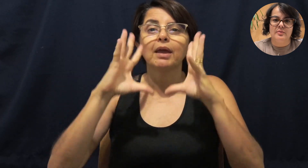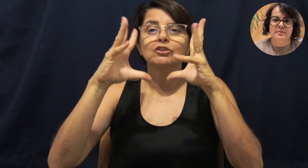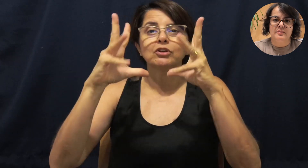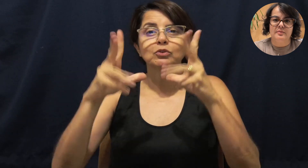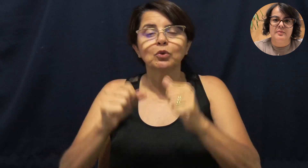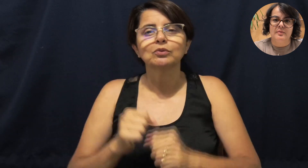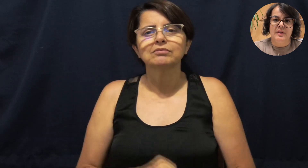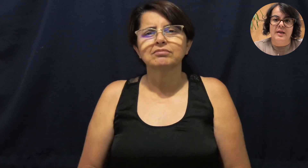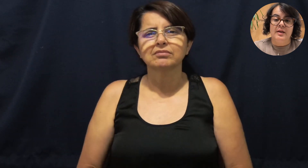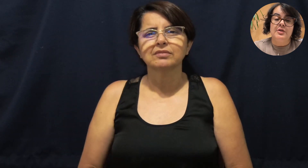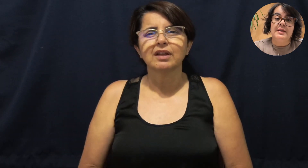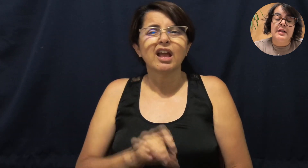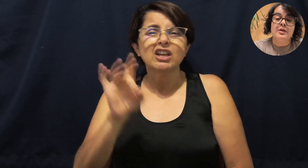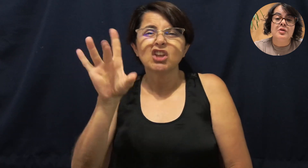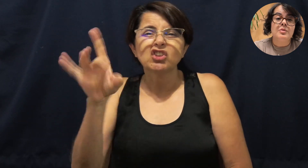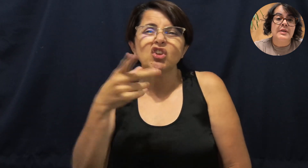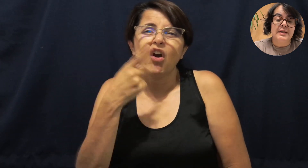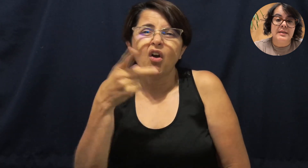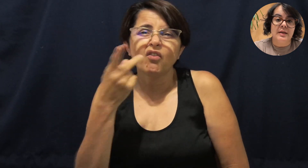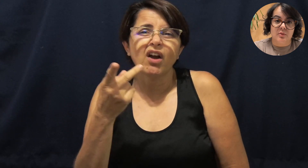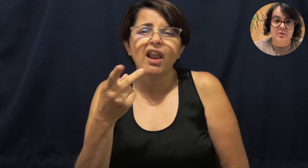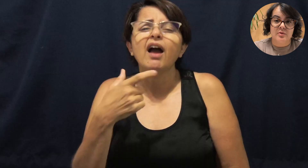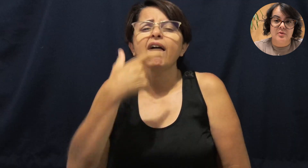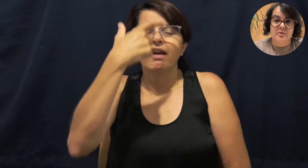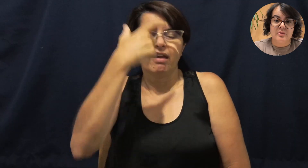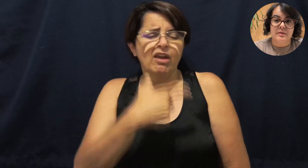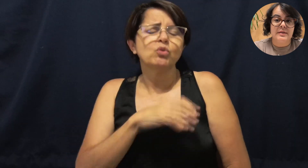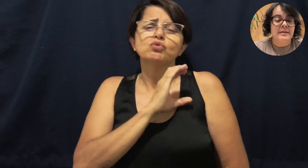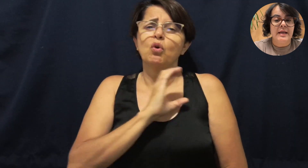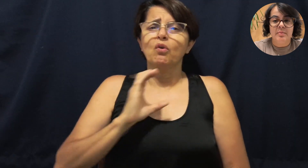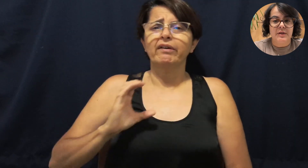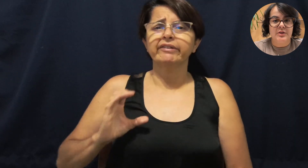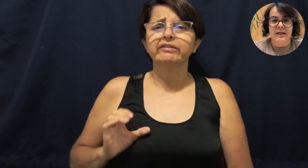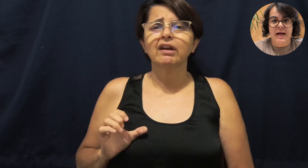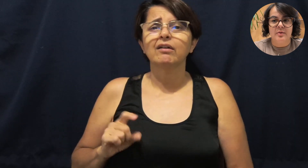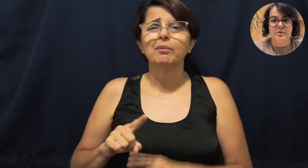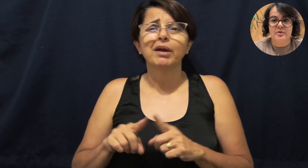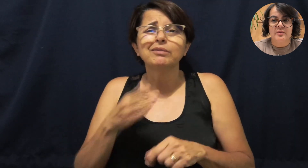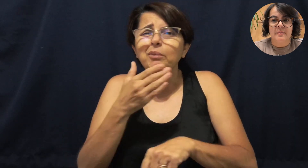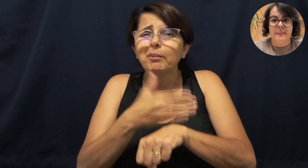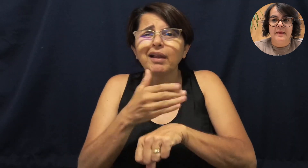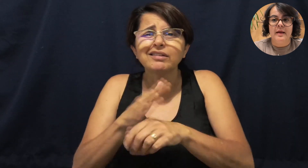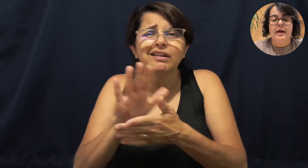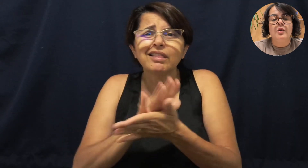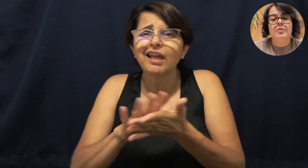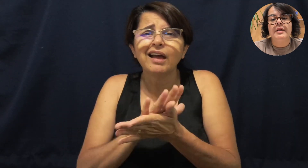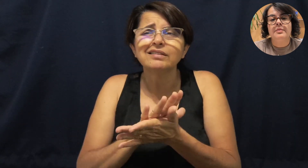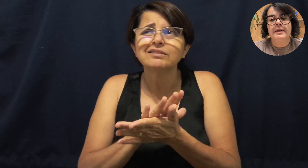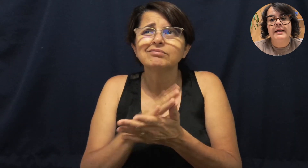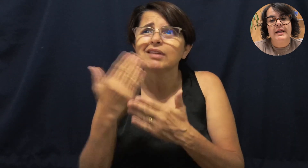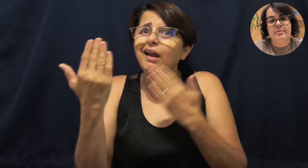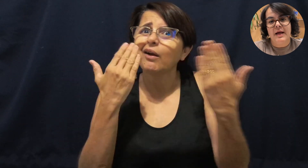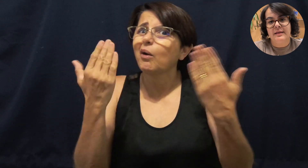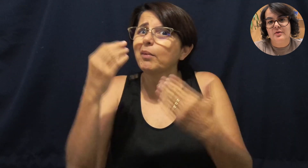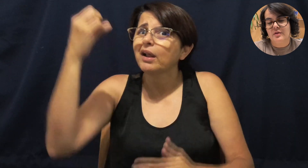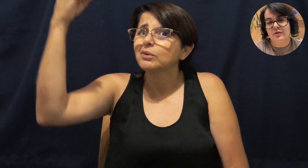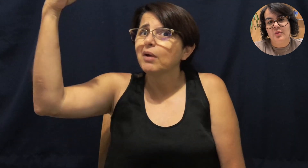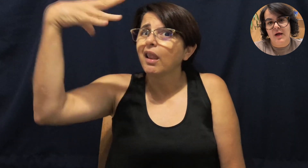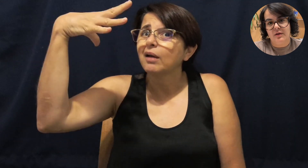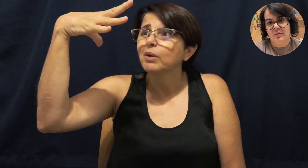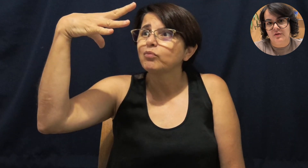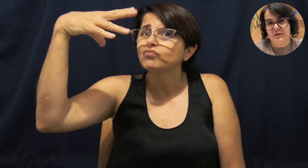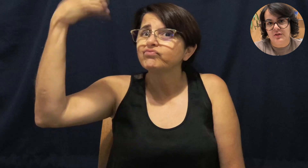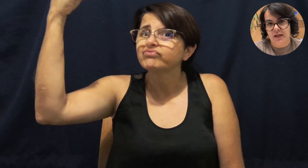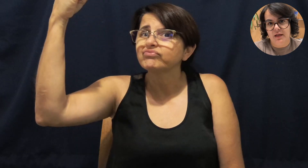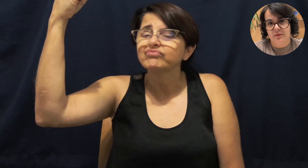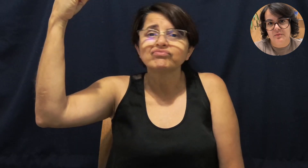todos. Dizer que somos cristãos sem praticarmos é como lâmpada queimada no